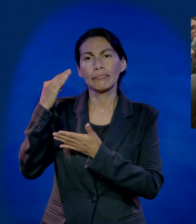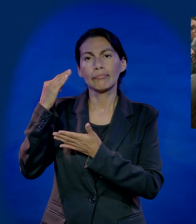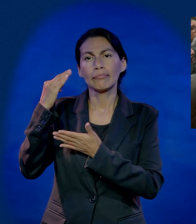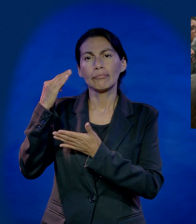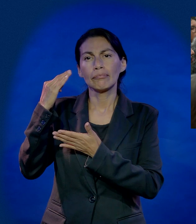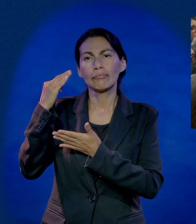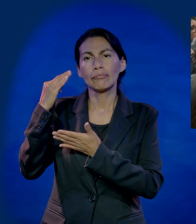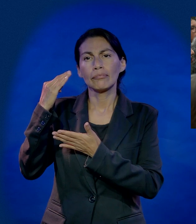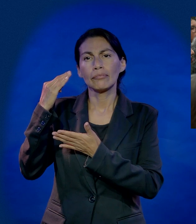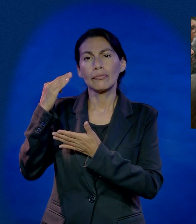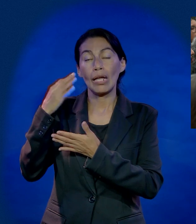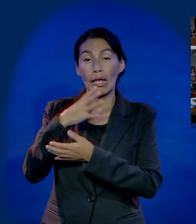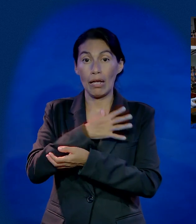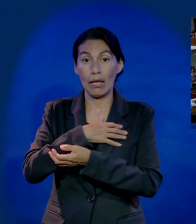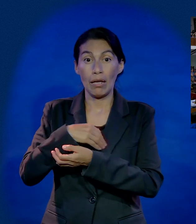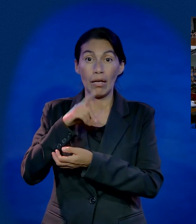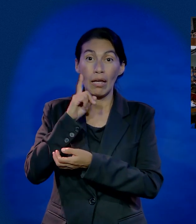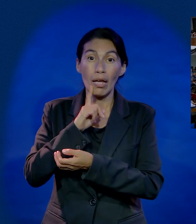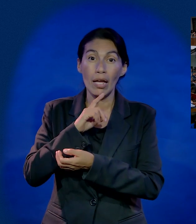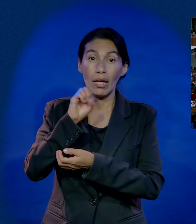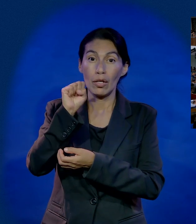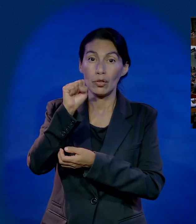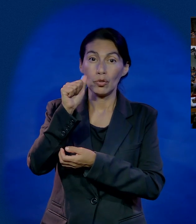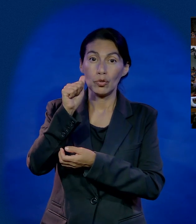Hace un tiempo atrás también,